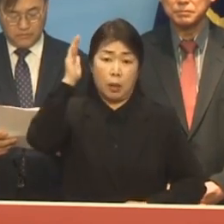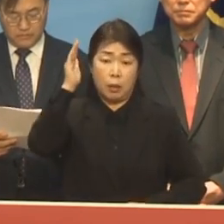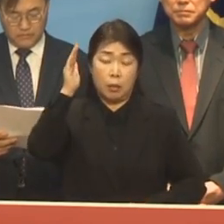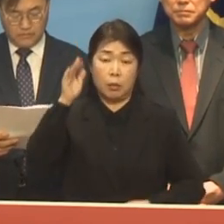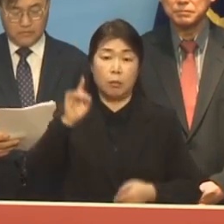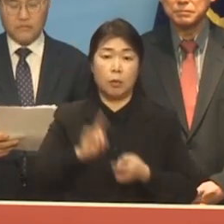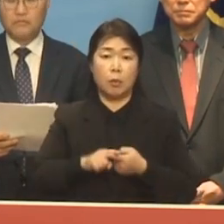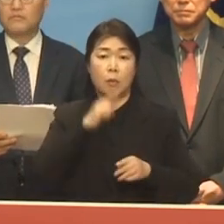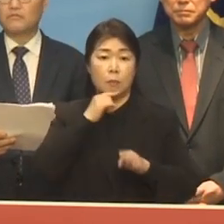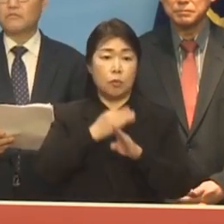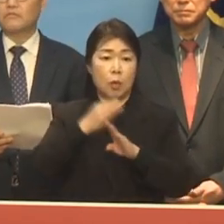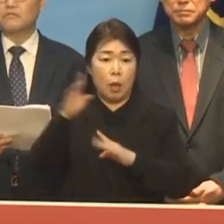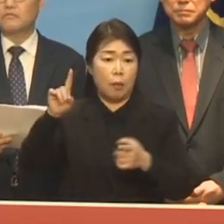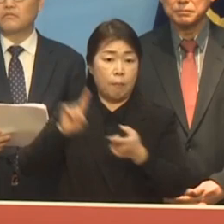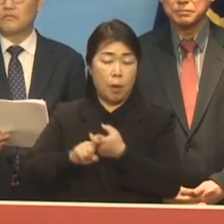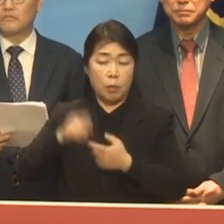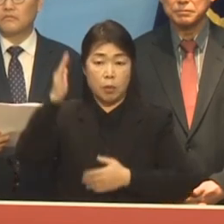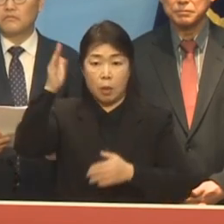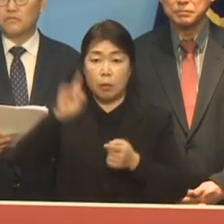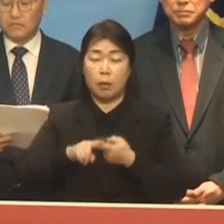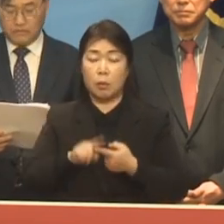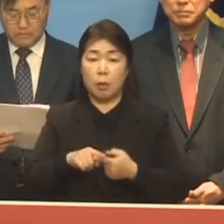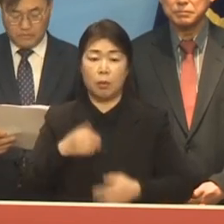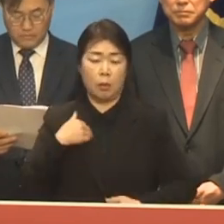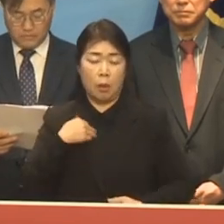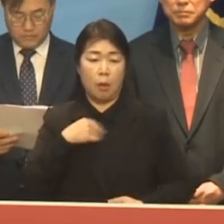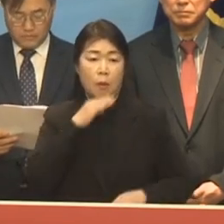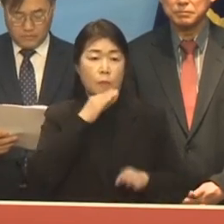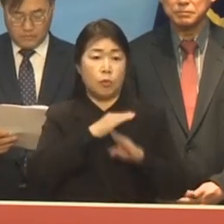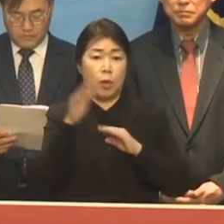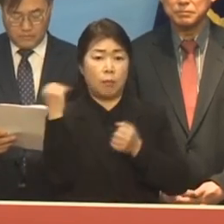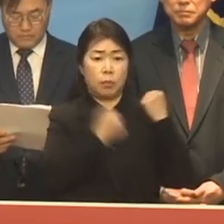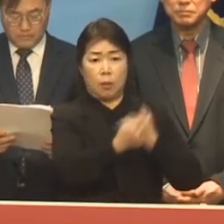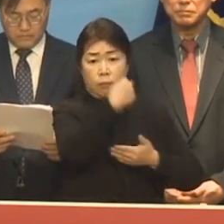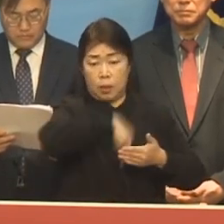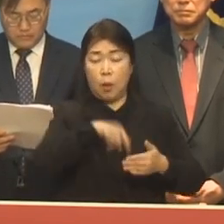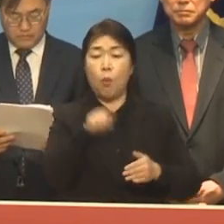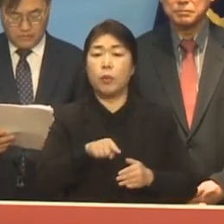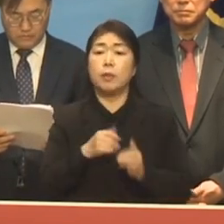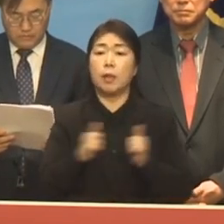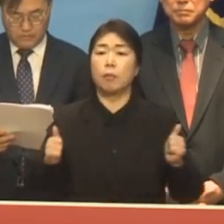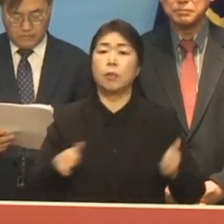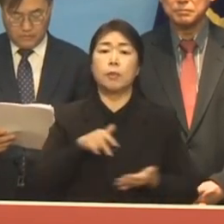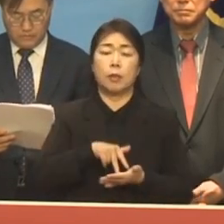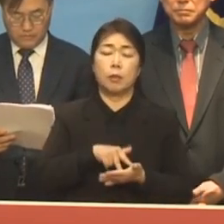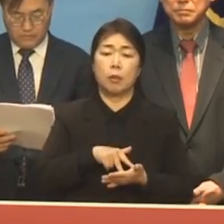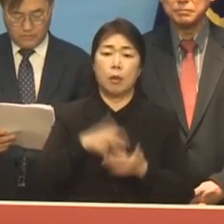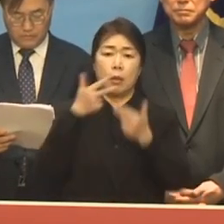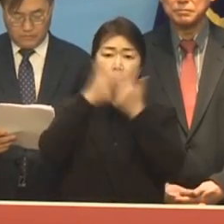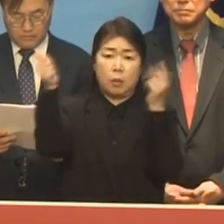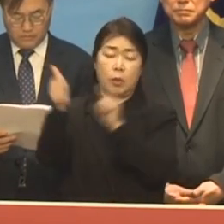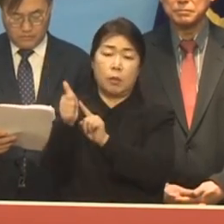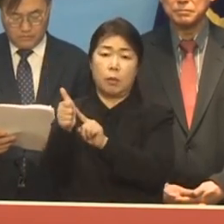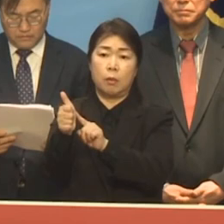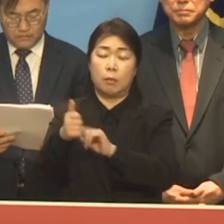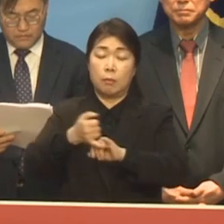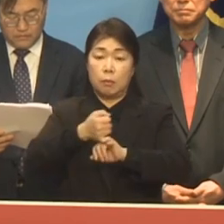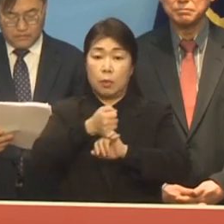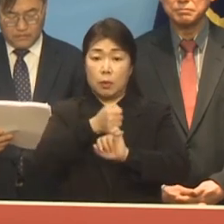대하여 탈북민 한 사람으로서 이재명 대표에 대하여